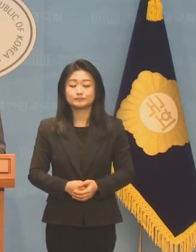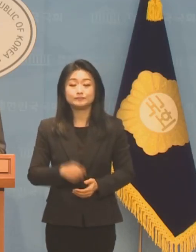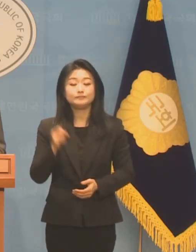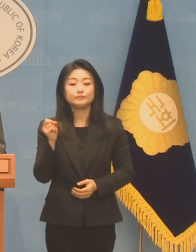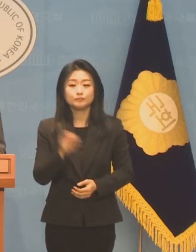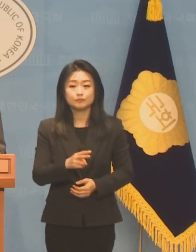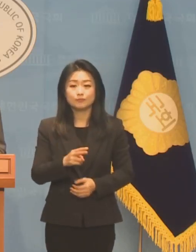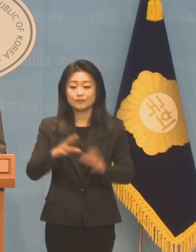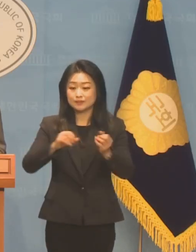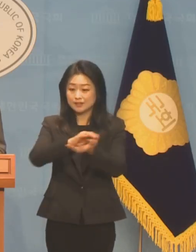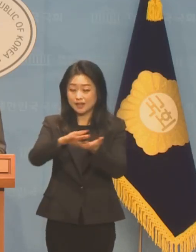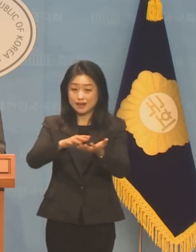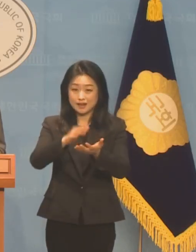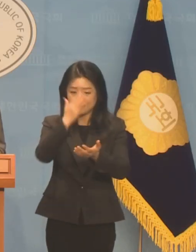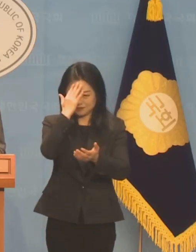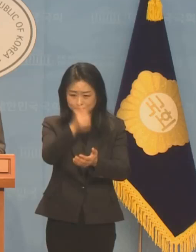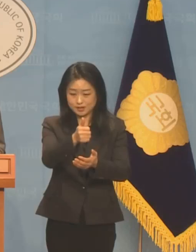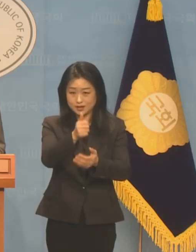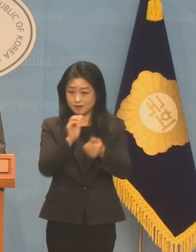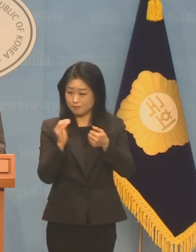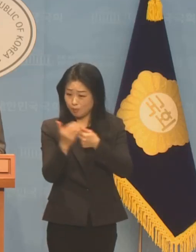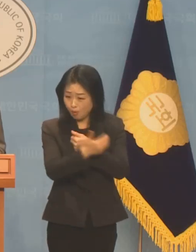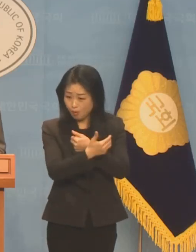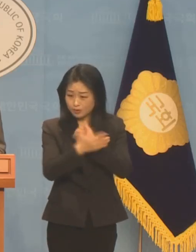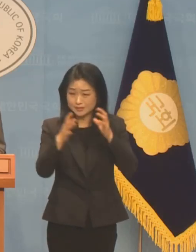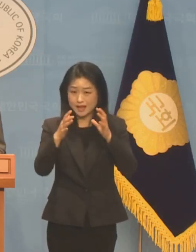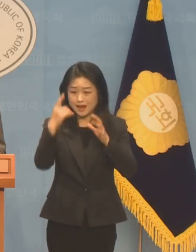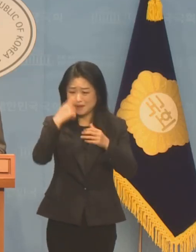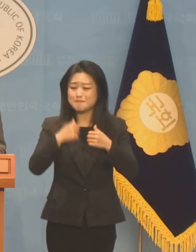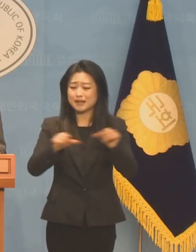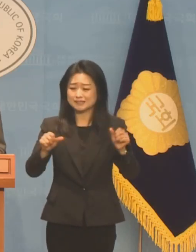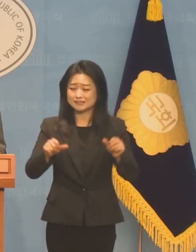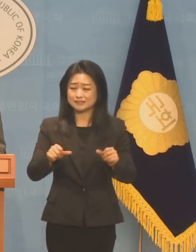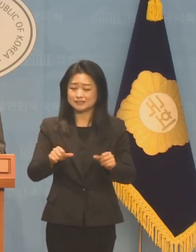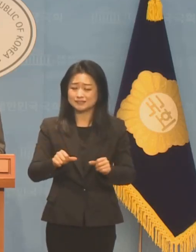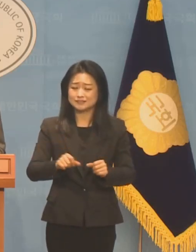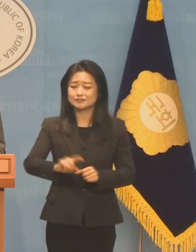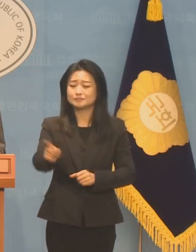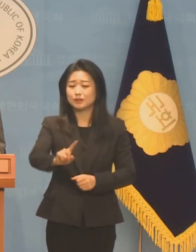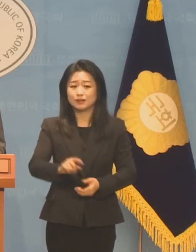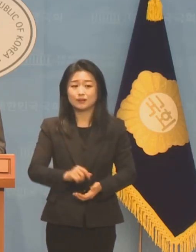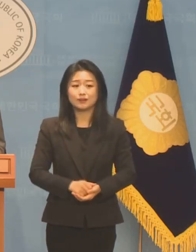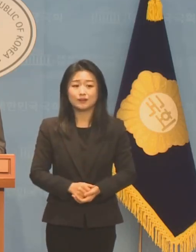계속해서 내란 수계를 옹호하며 나라 망신을 시킬 셈입니까?